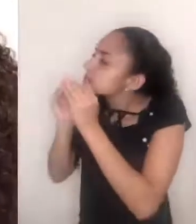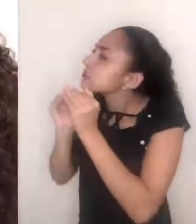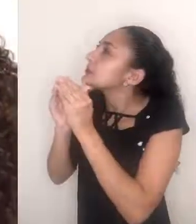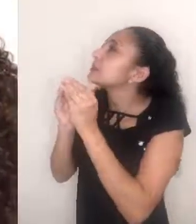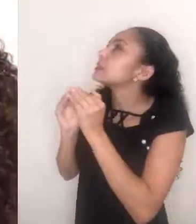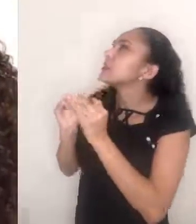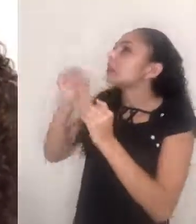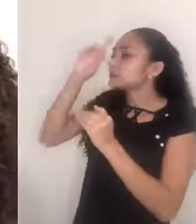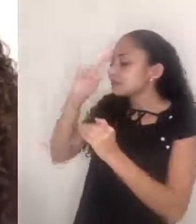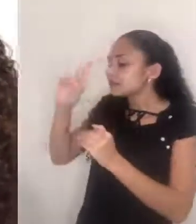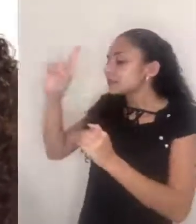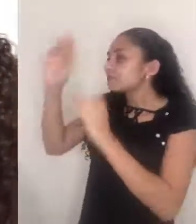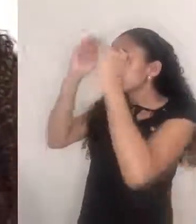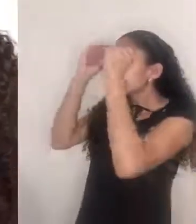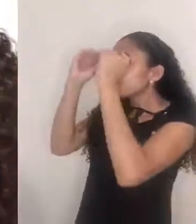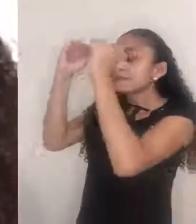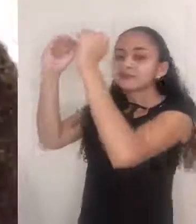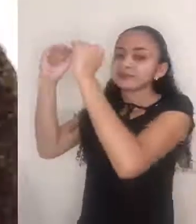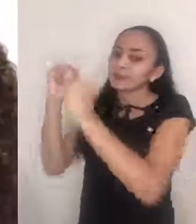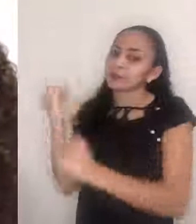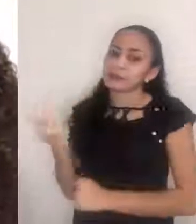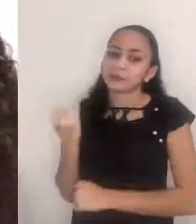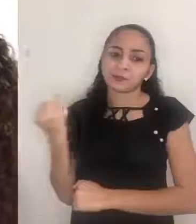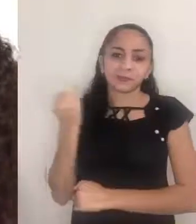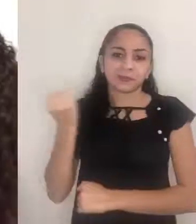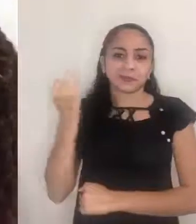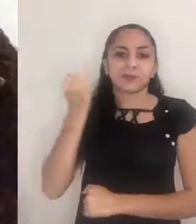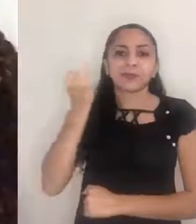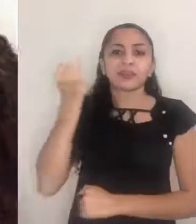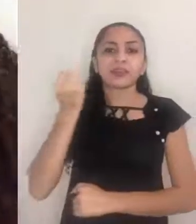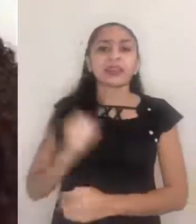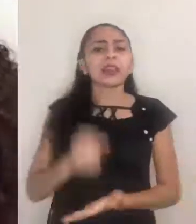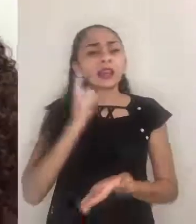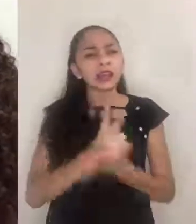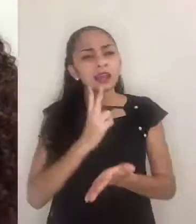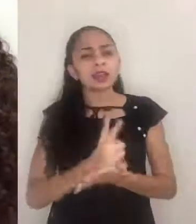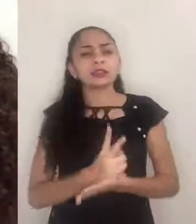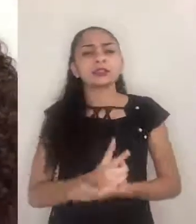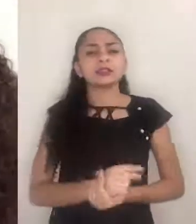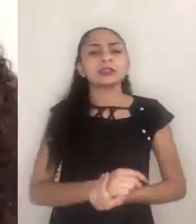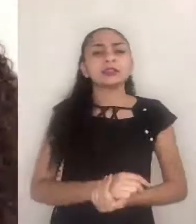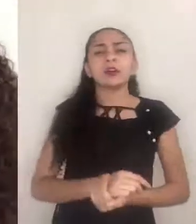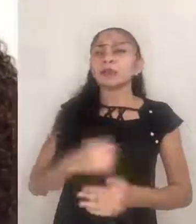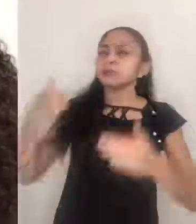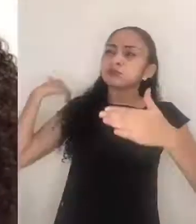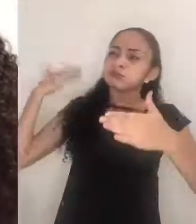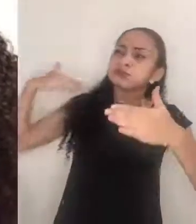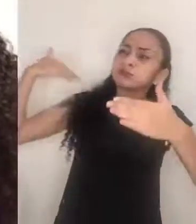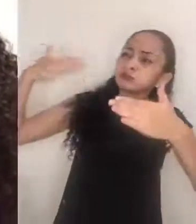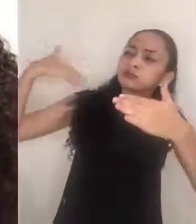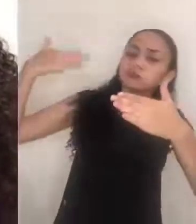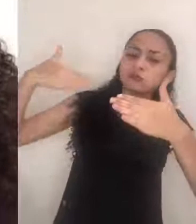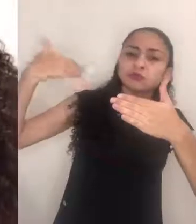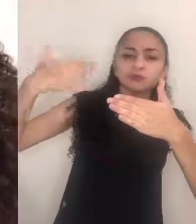vida dedicada ao nosso Senhor. E desde sempre, irmãos, os meios pelos